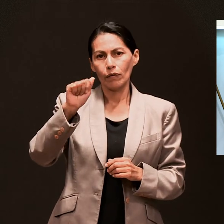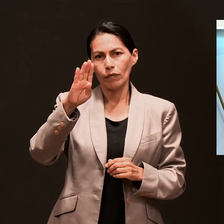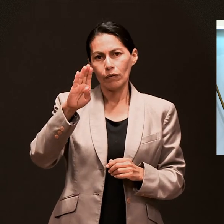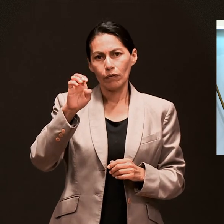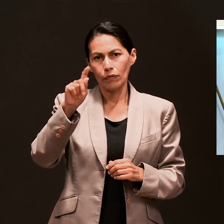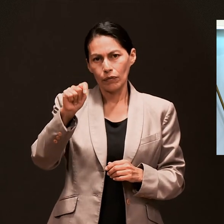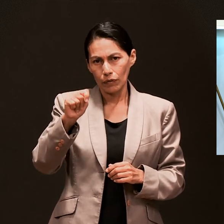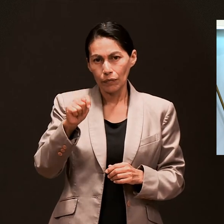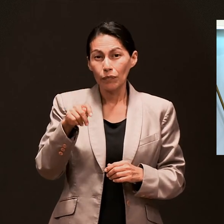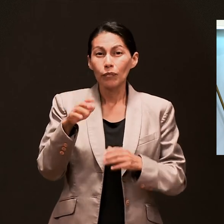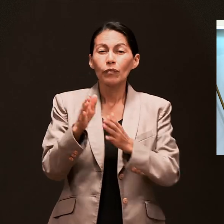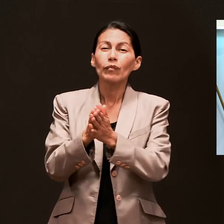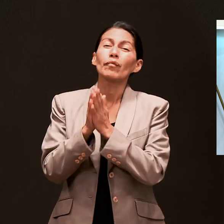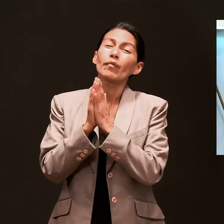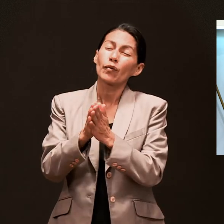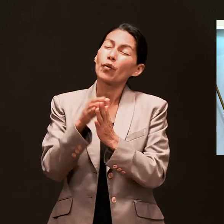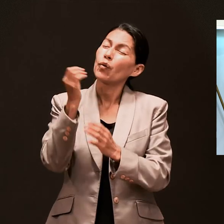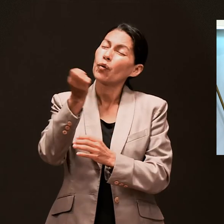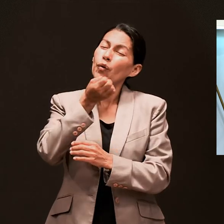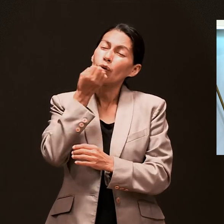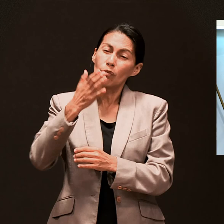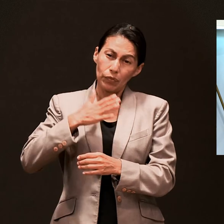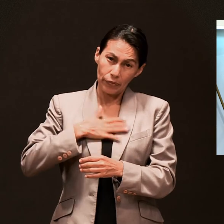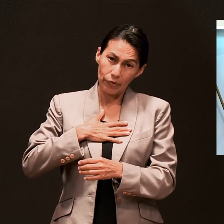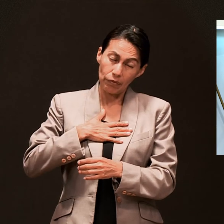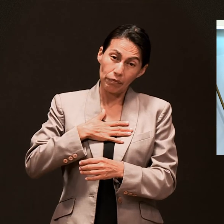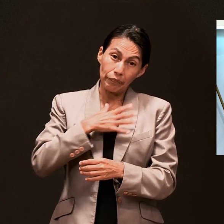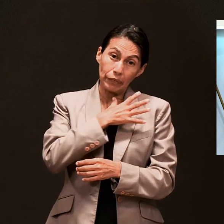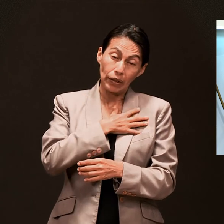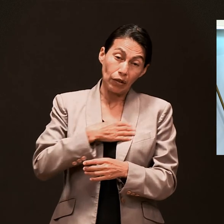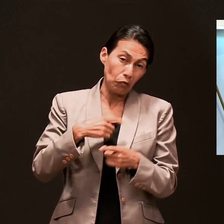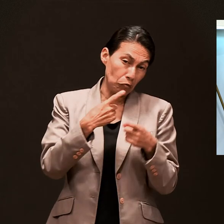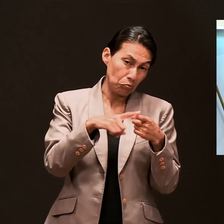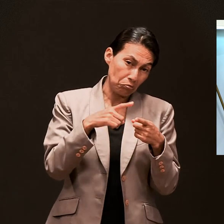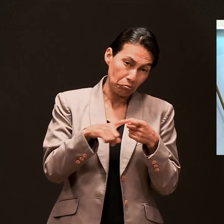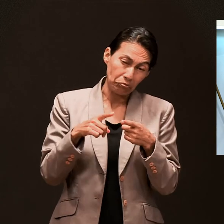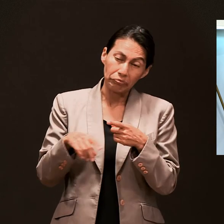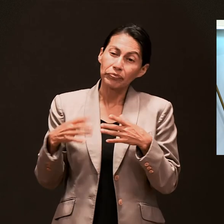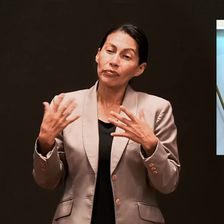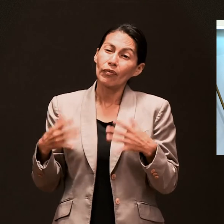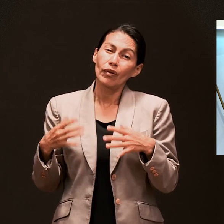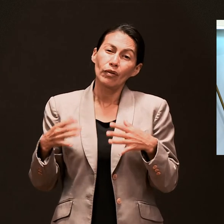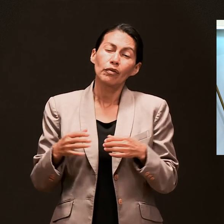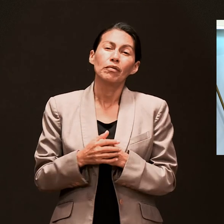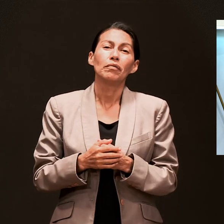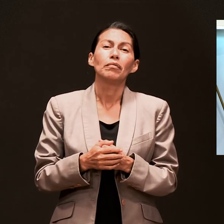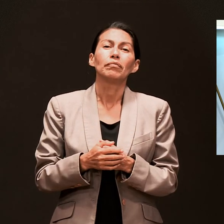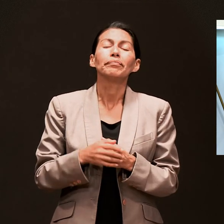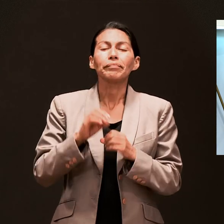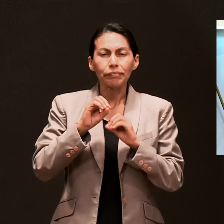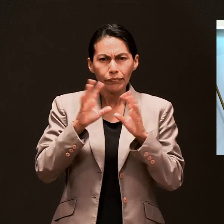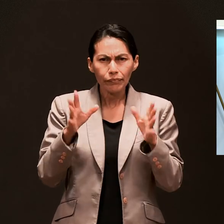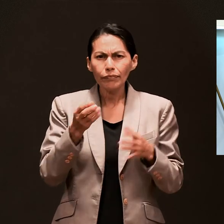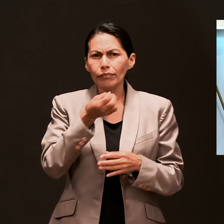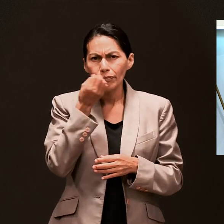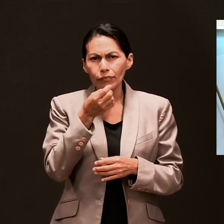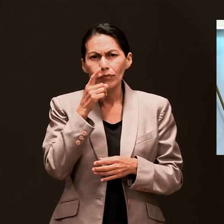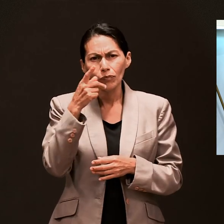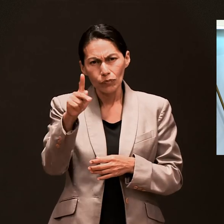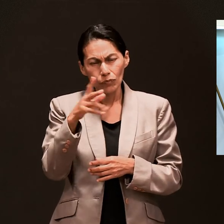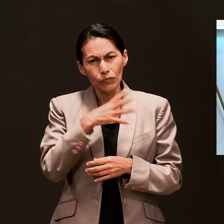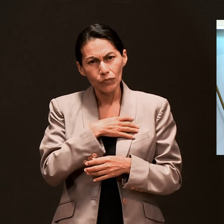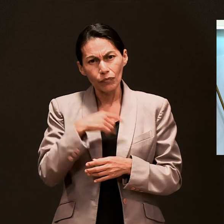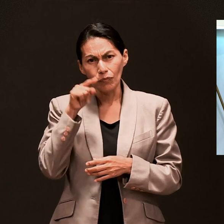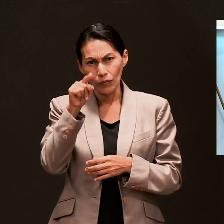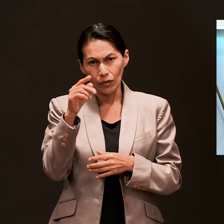Anabel por favor oren por mí y por mis hijos bendiciones para ustedes estaremos orando por tus hijos